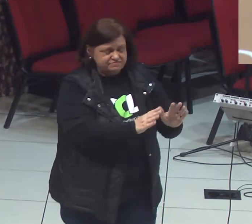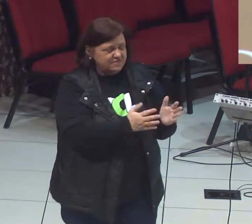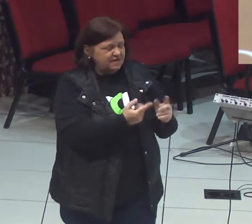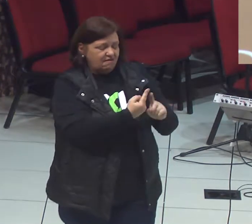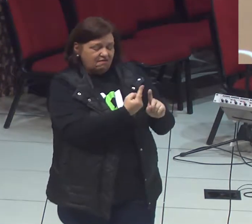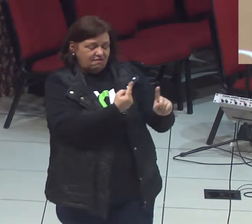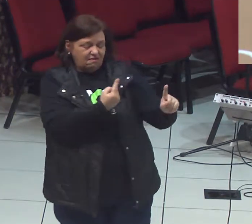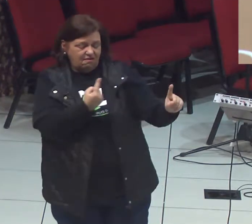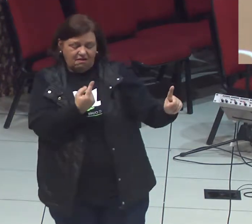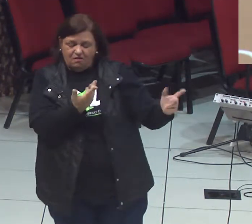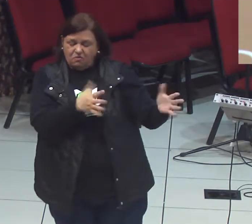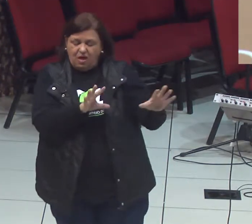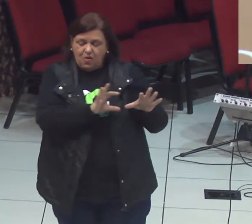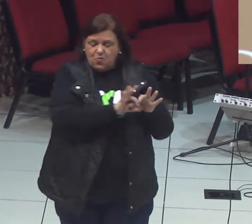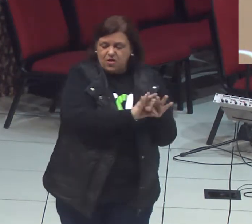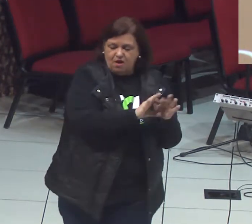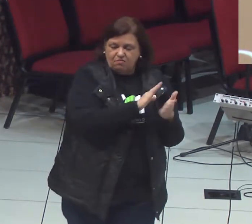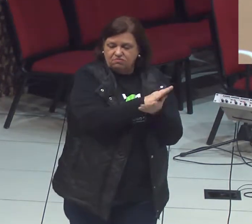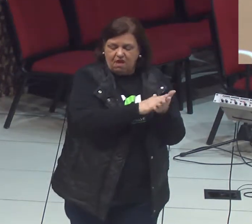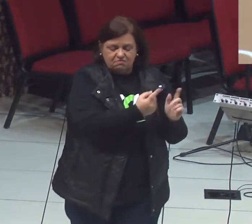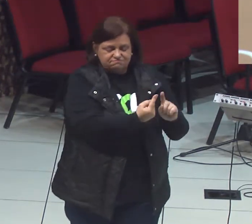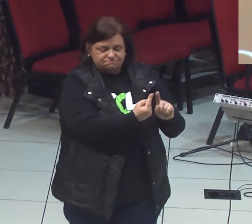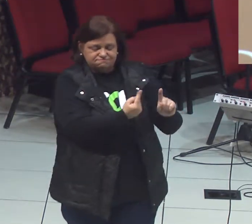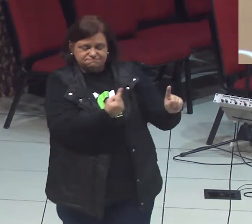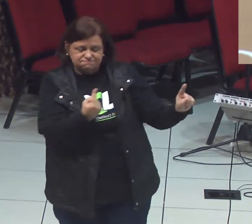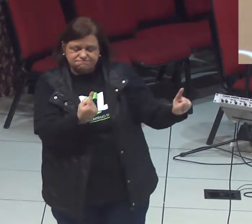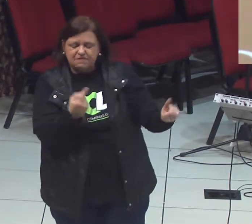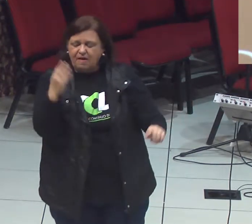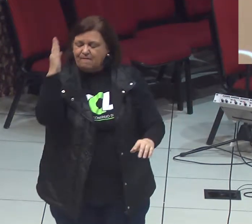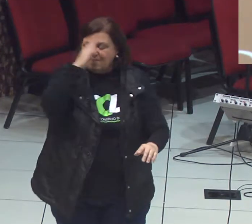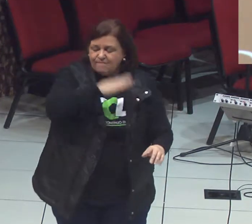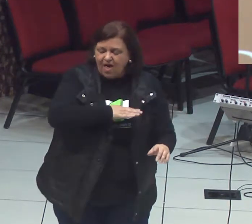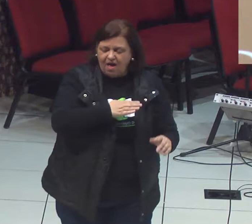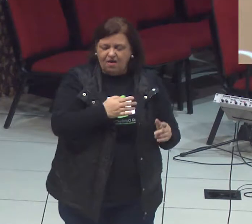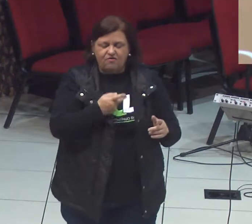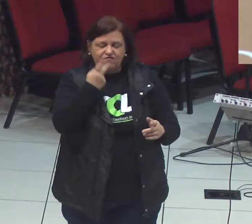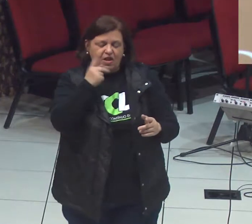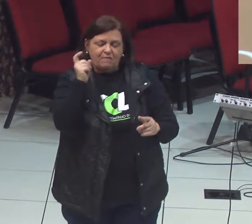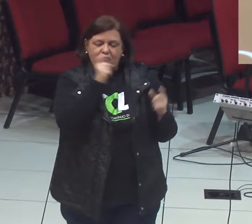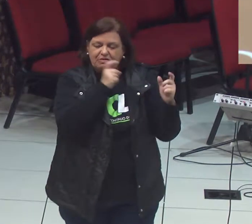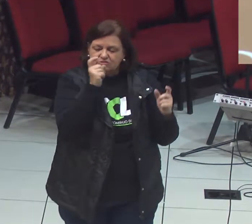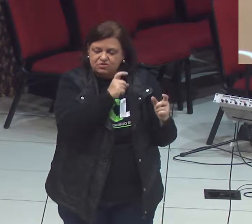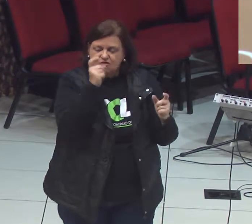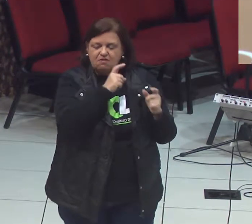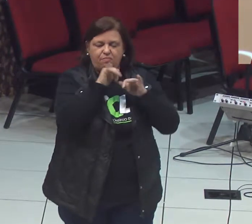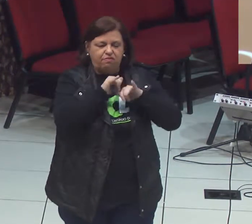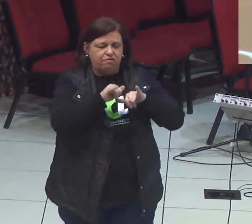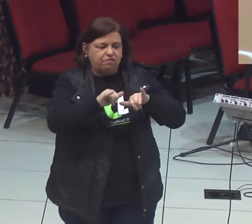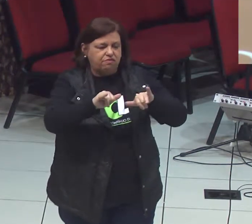irreconciliáveis, caluniadores, sem domínio próprio, cruéis, inimigos do bem,